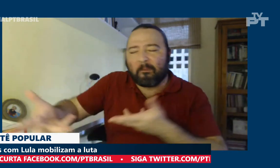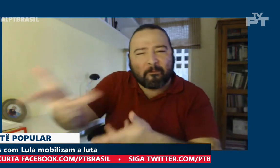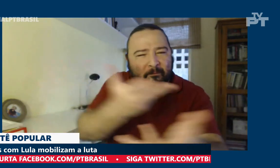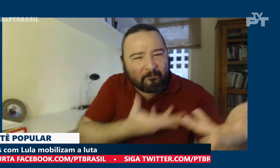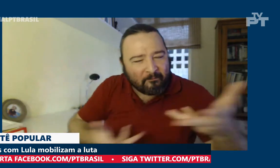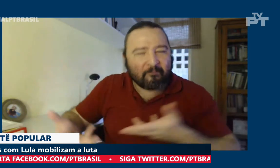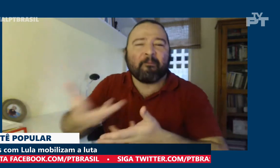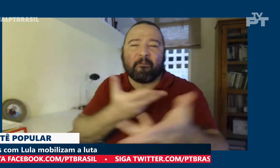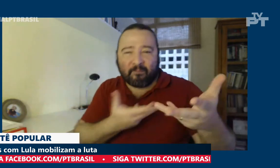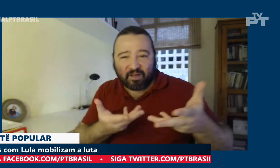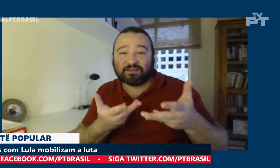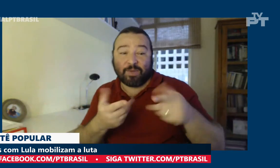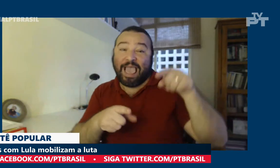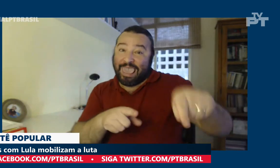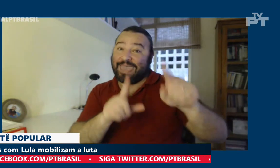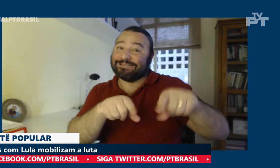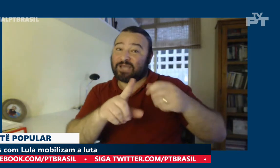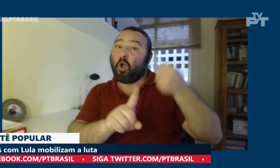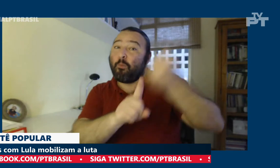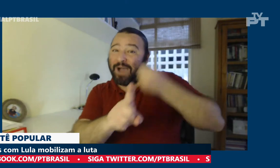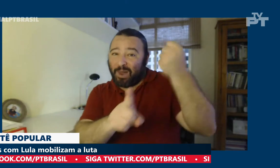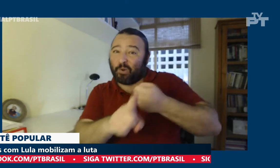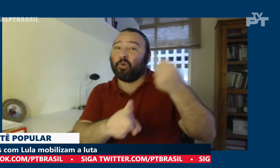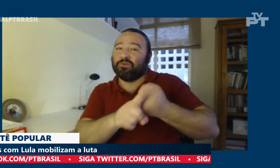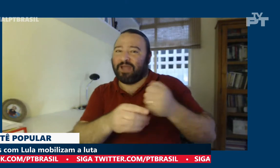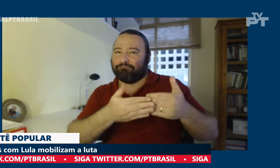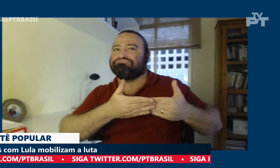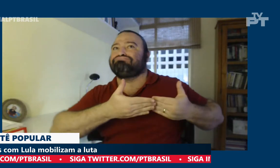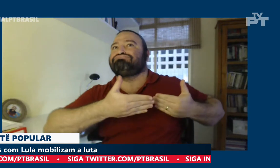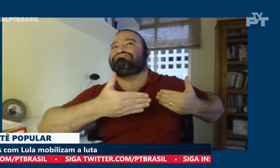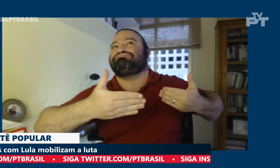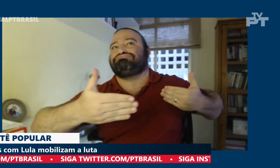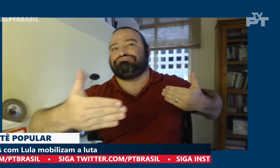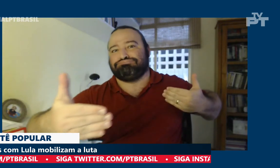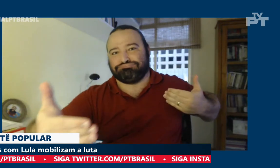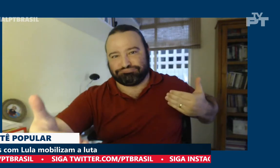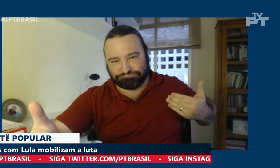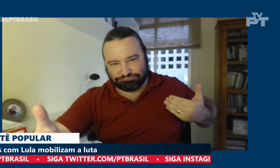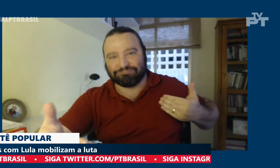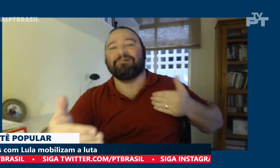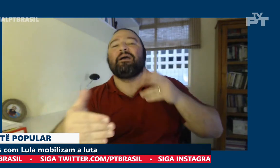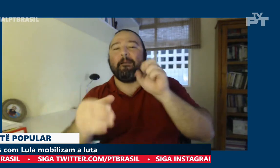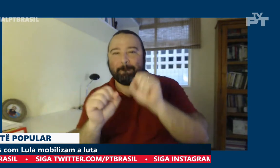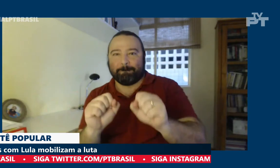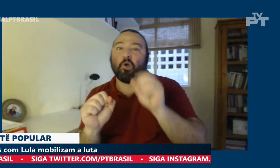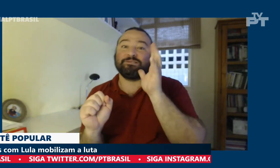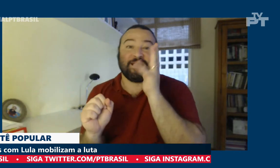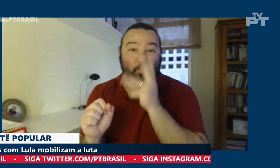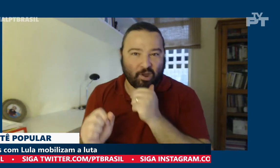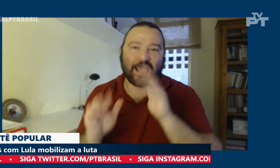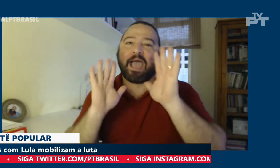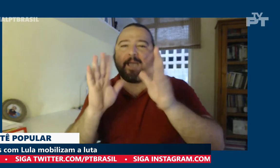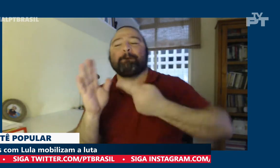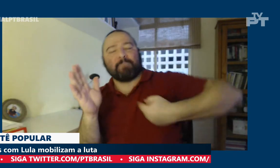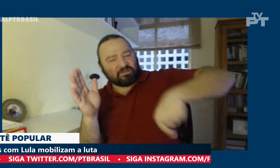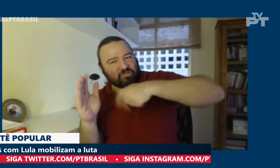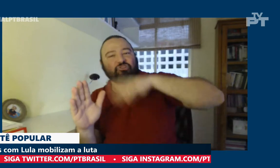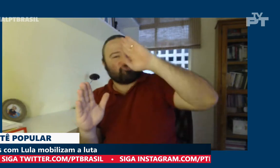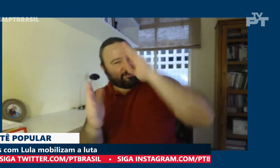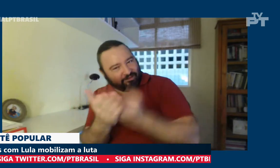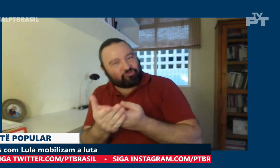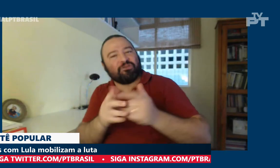de sinais em todos os espaços, naquele ambiente. E isso é uma luta, né? Isso é uma luta